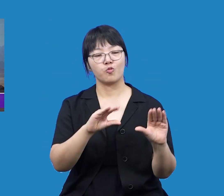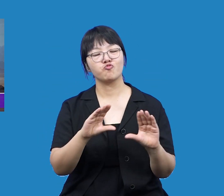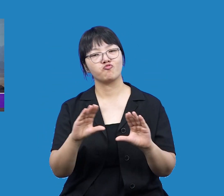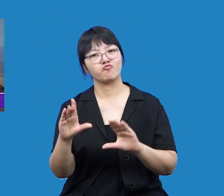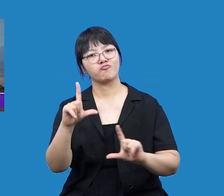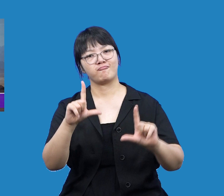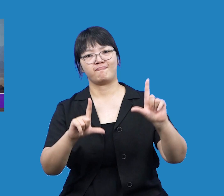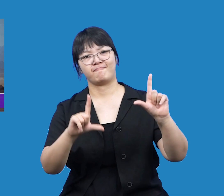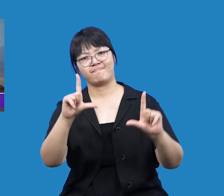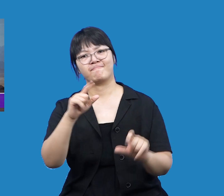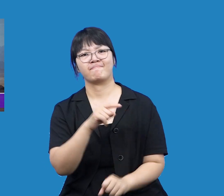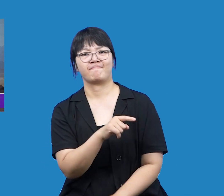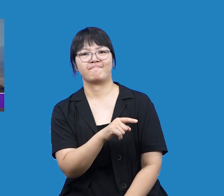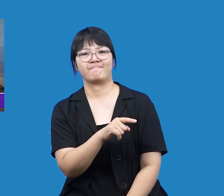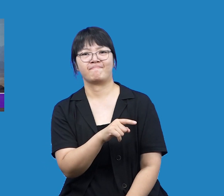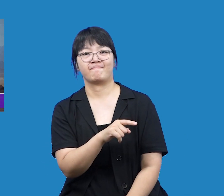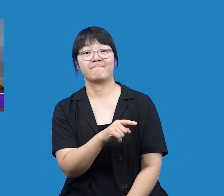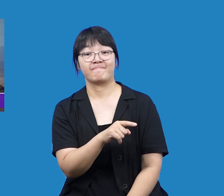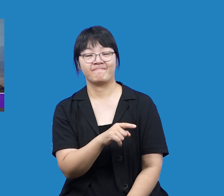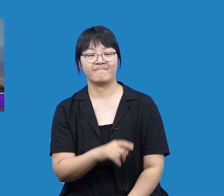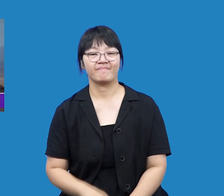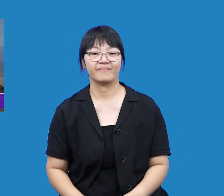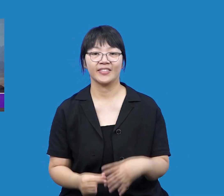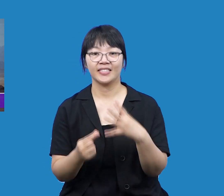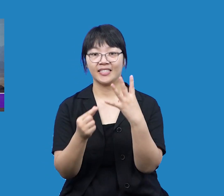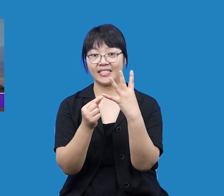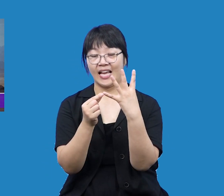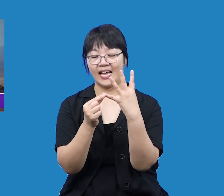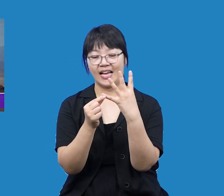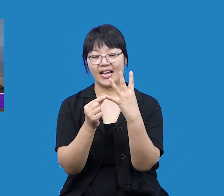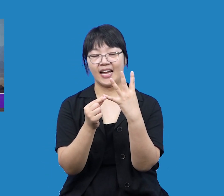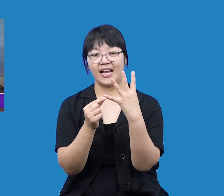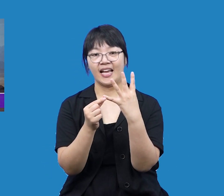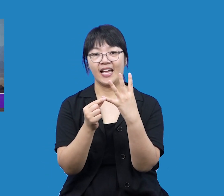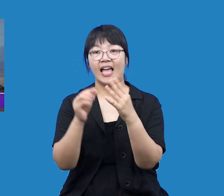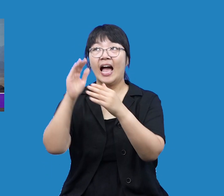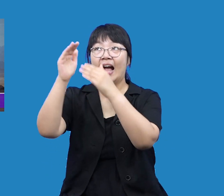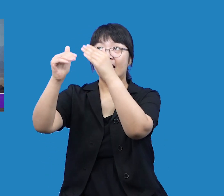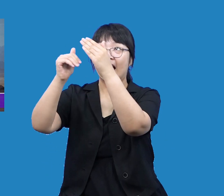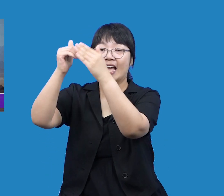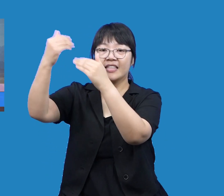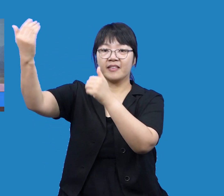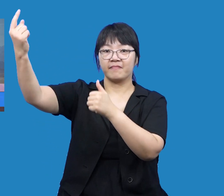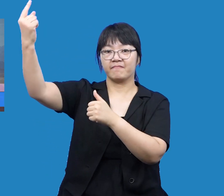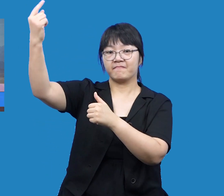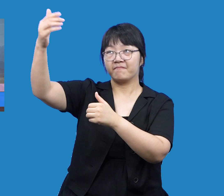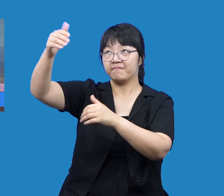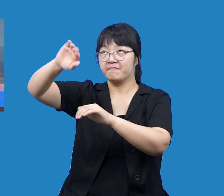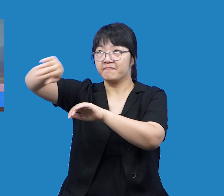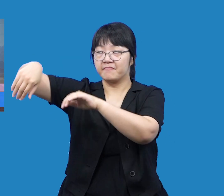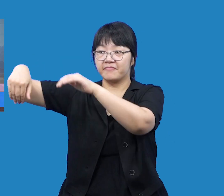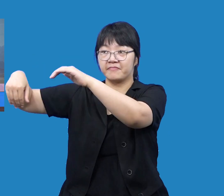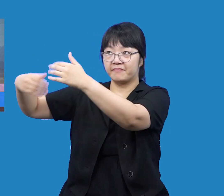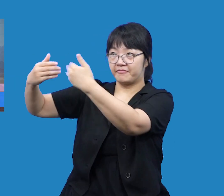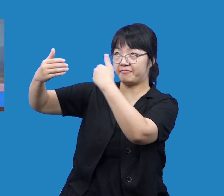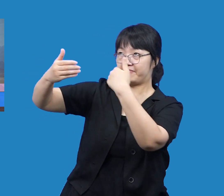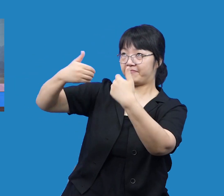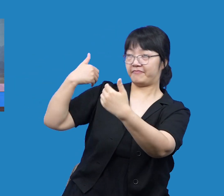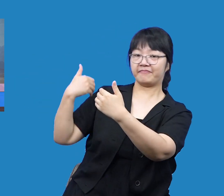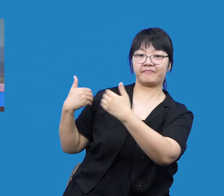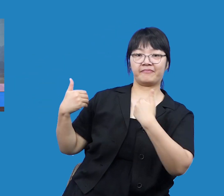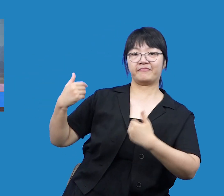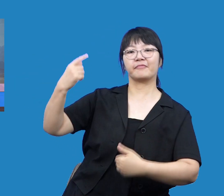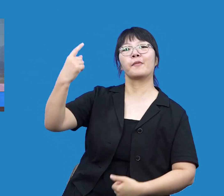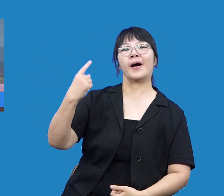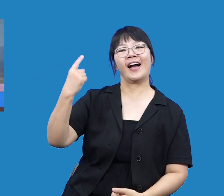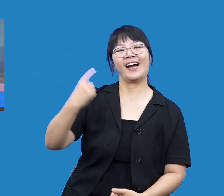것입니다. 그러자 4절에서 하나님의 개입이 시작됩니다. 4절을 함께 읽습니다.